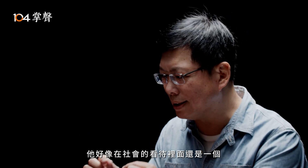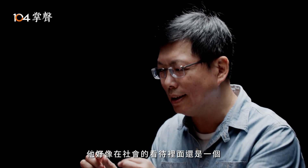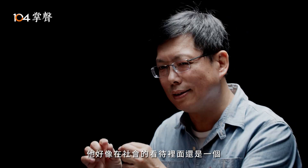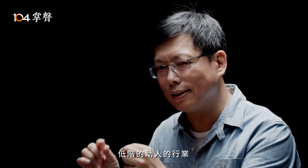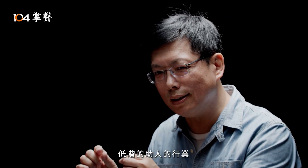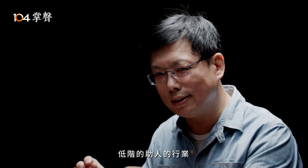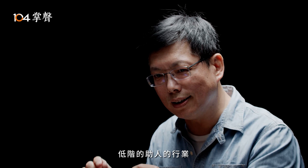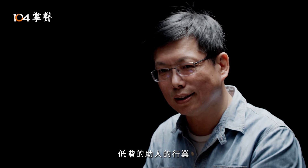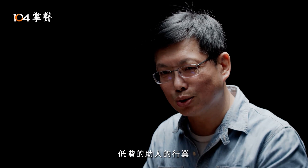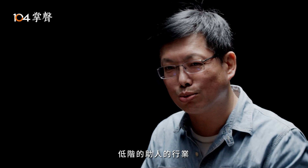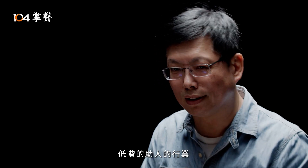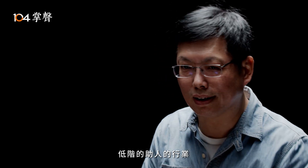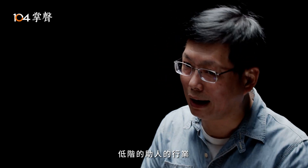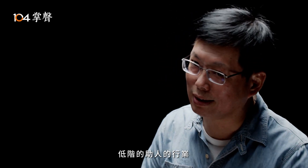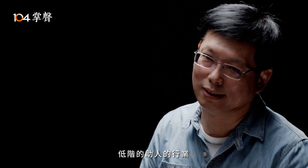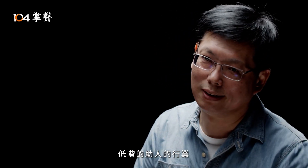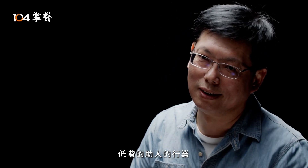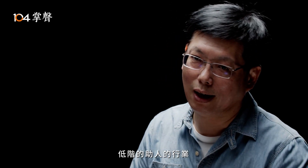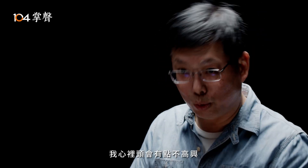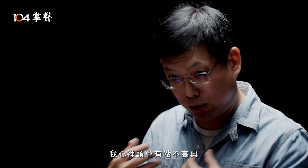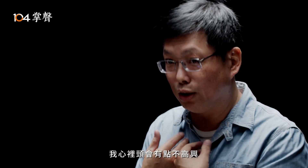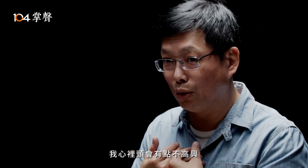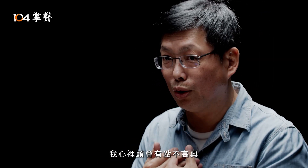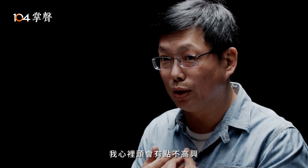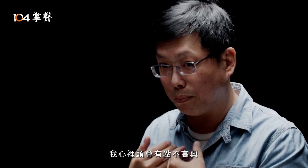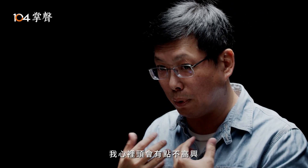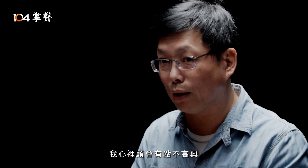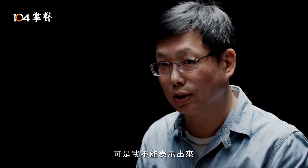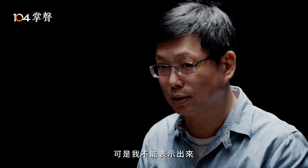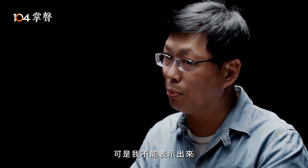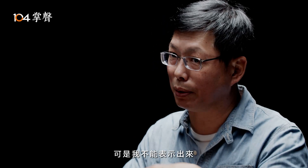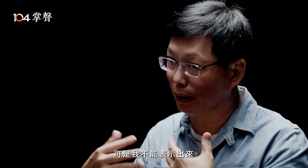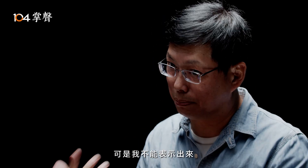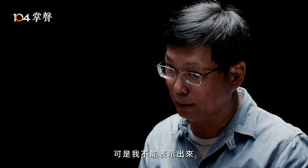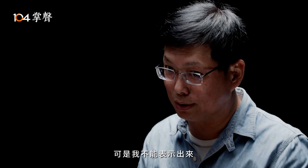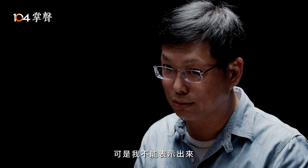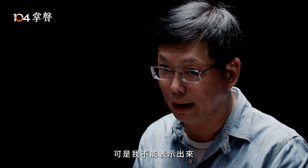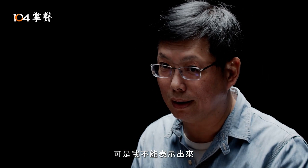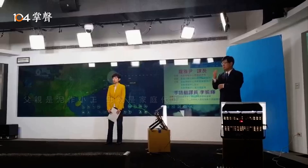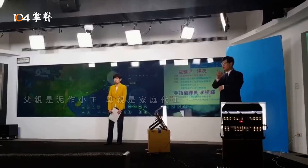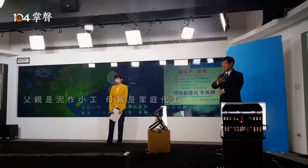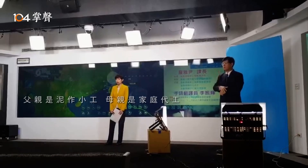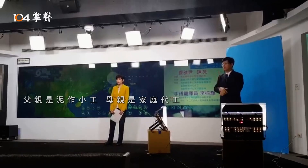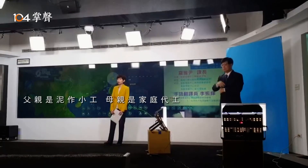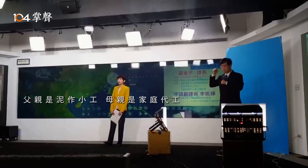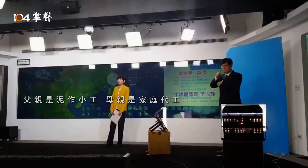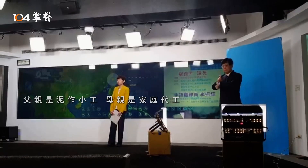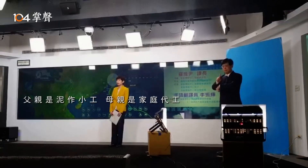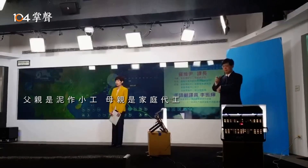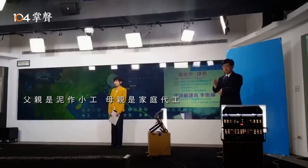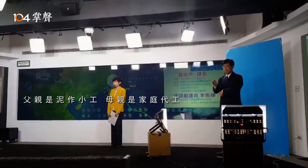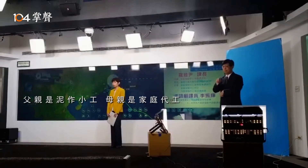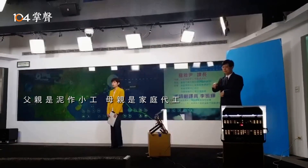一个低阶的助人的行业。哦，心里头会有一点不高兴，可是我不能表示出来。 父亲是泥做小